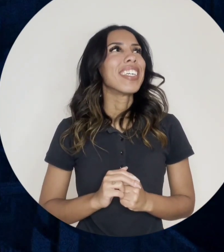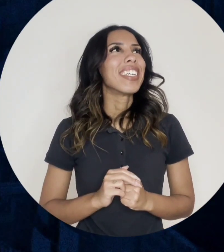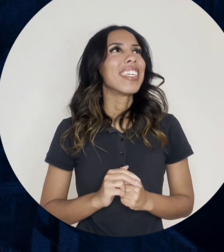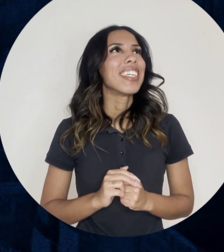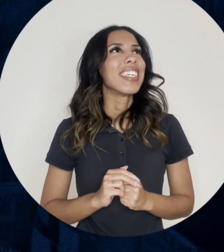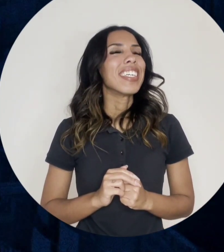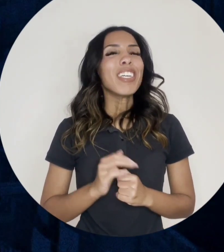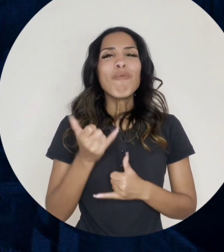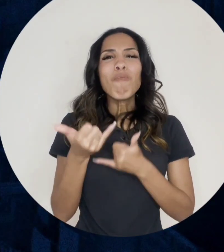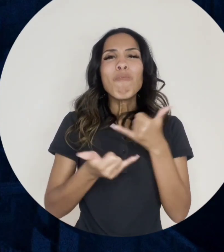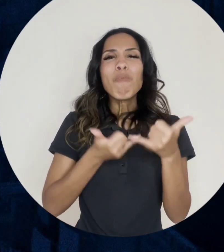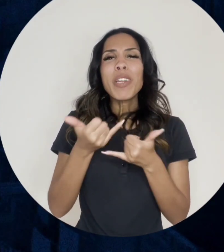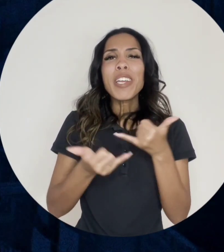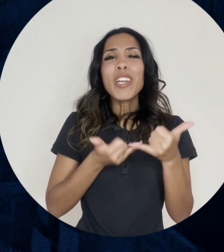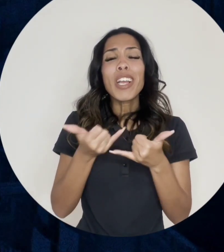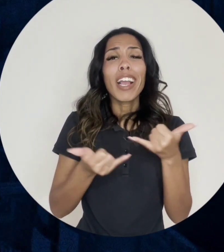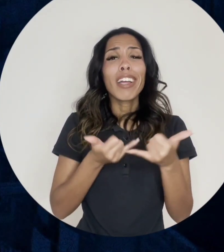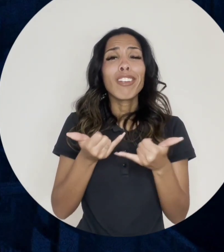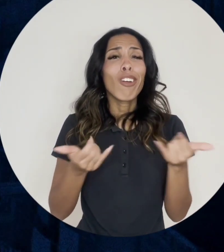Essas brincadeiras que hoje já